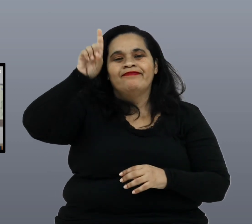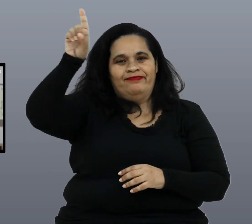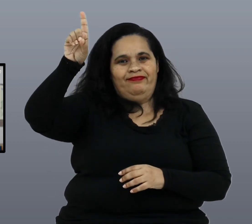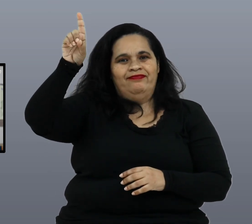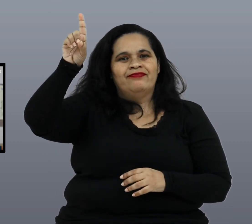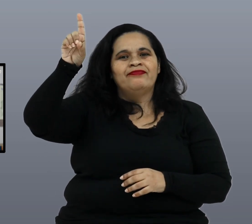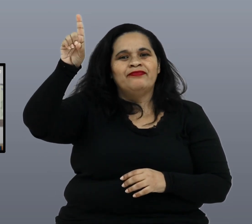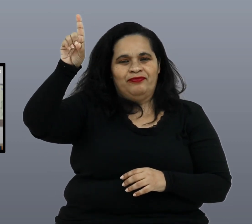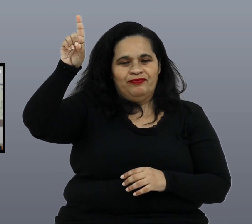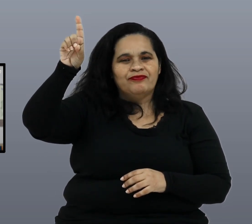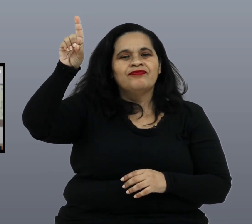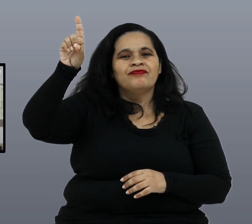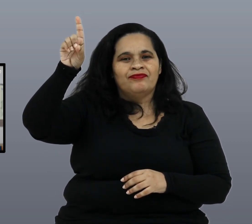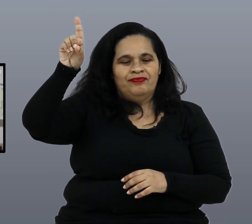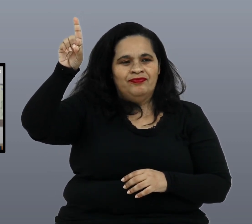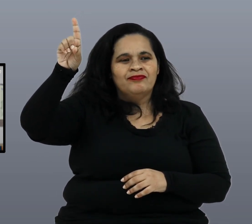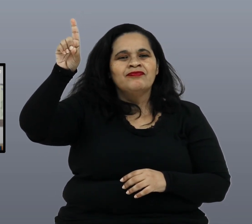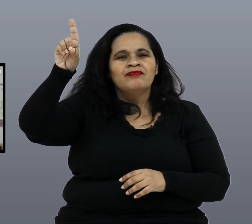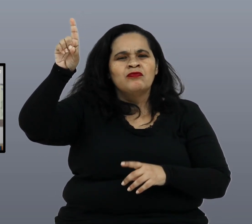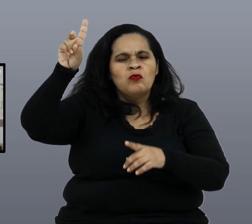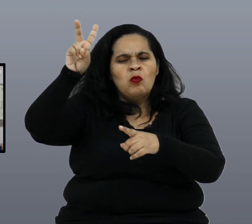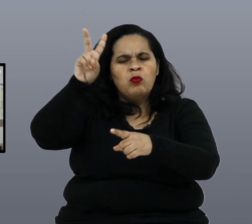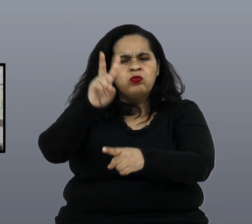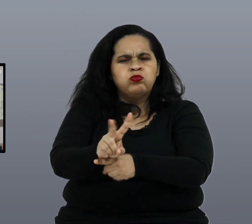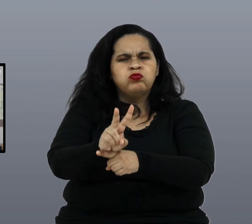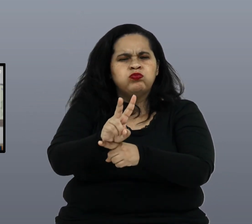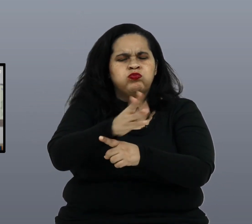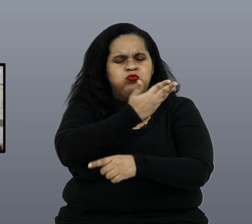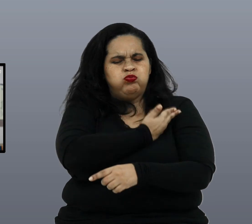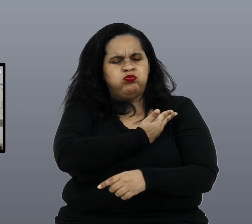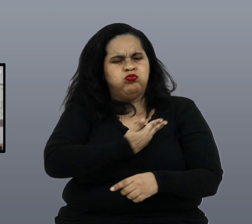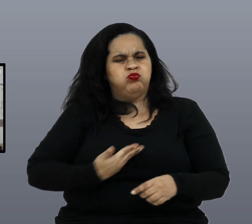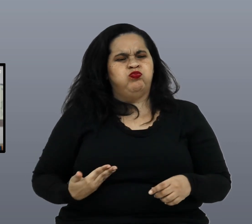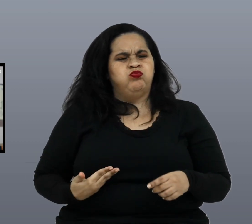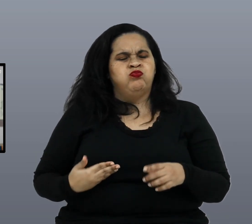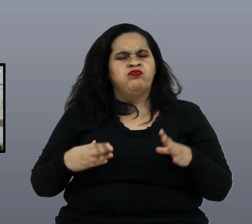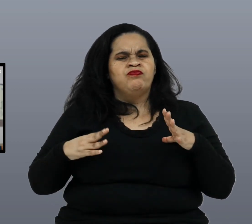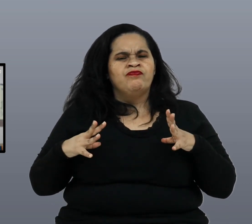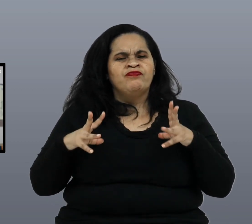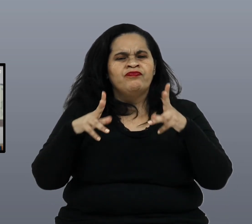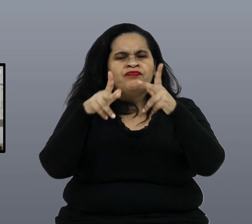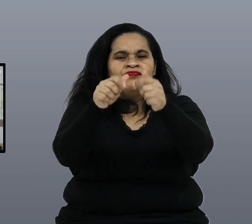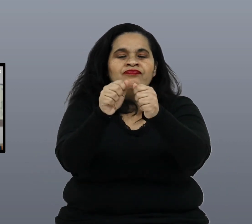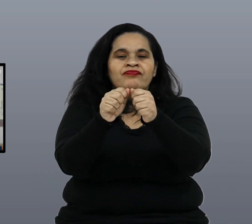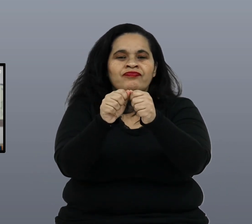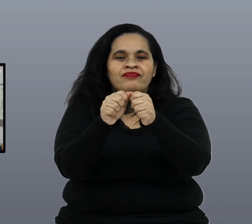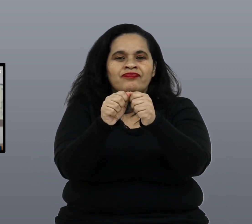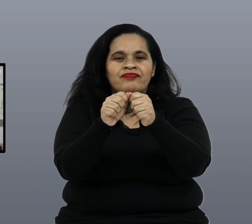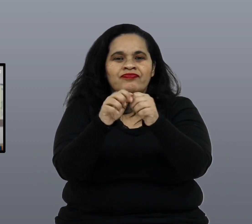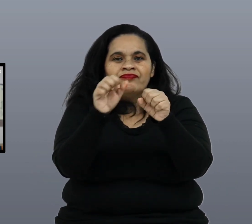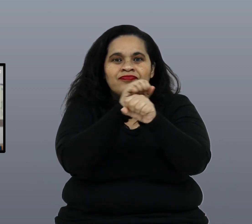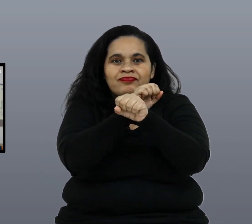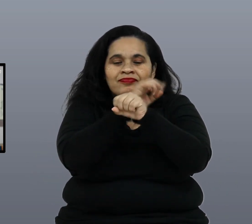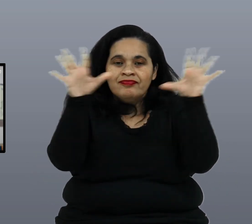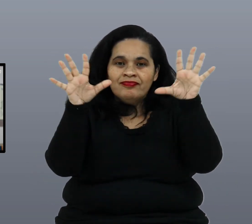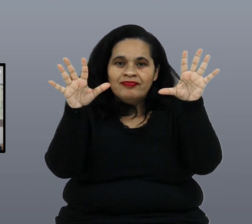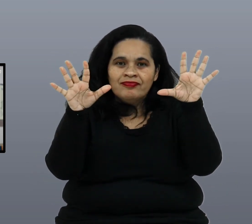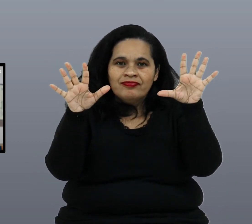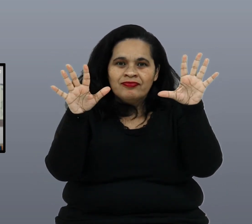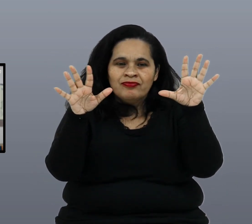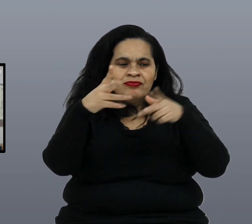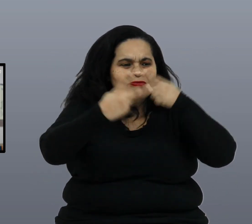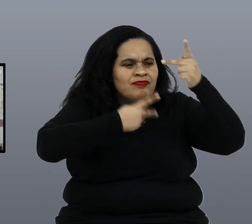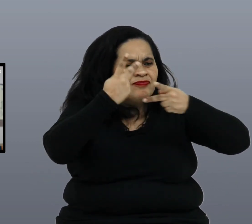né? Governando, dirigindo. E a mensagem clara aqui para Daniel é: não se